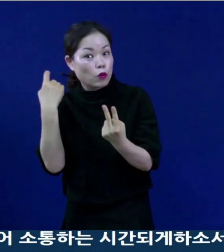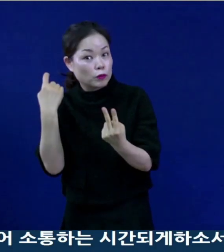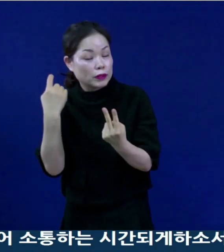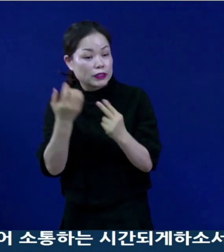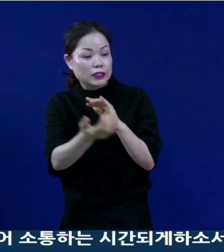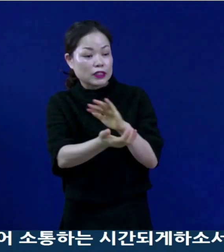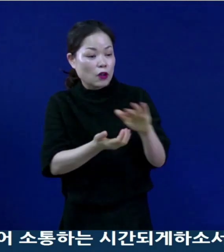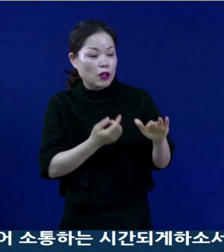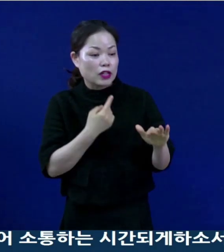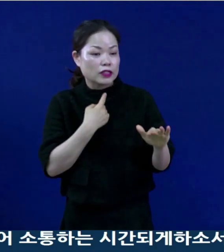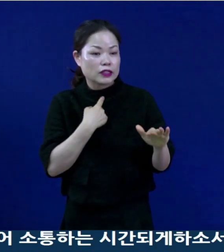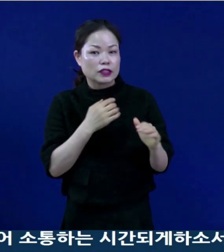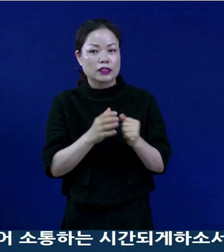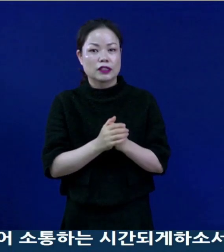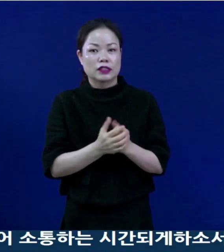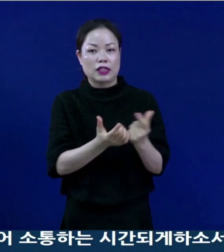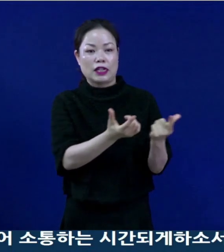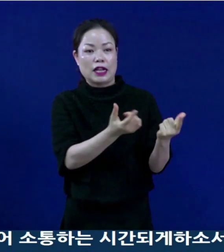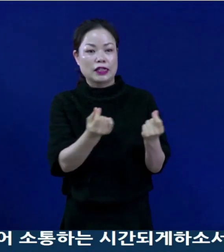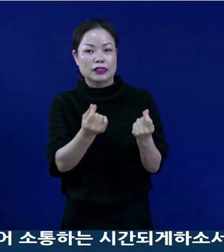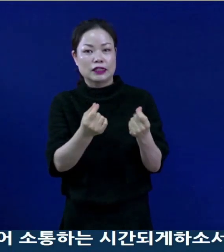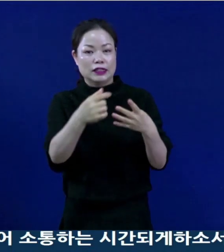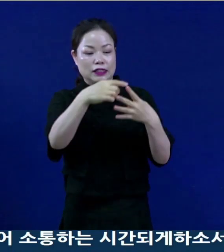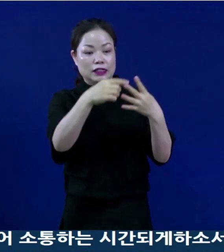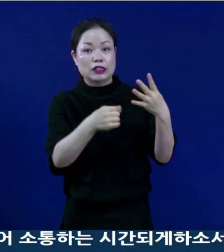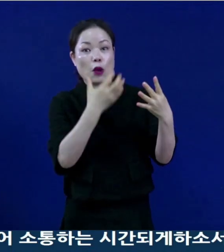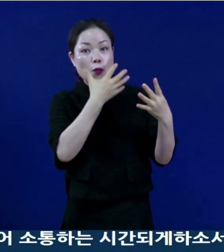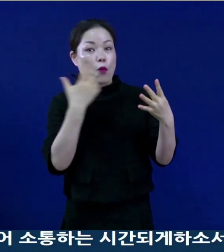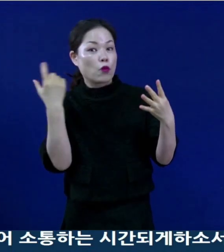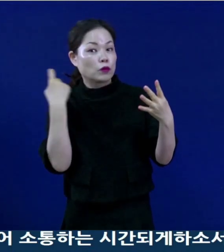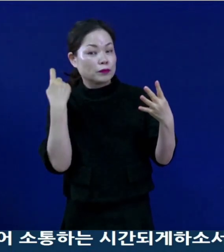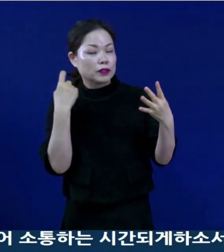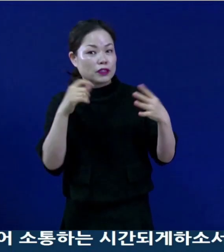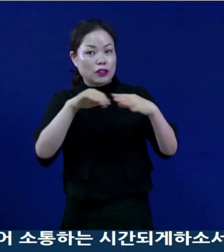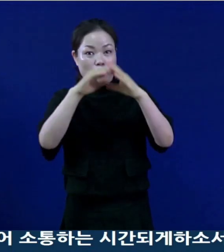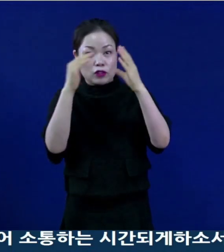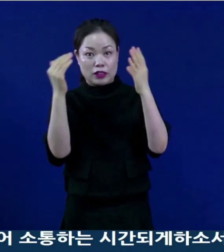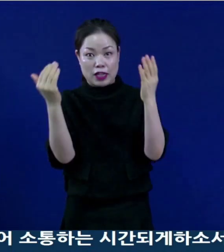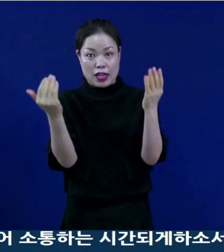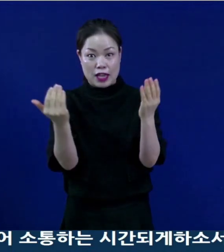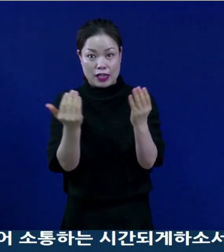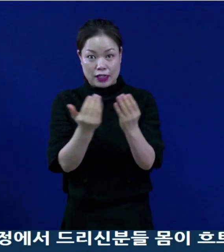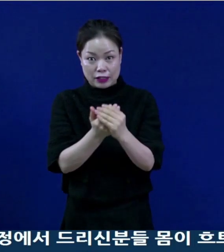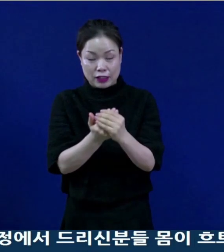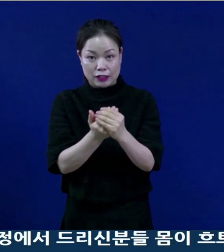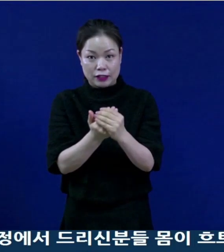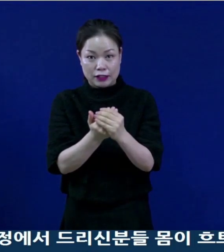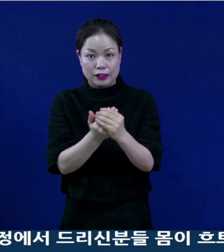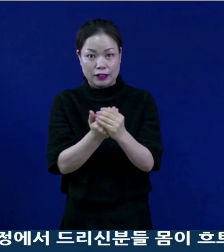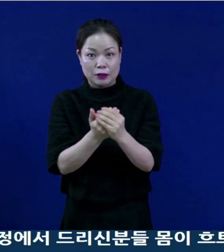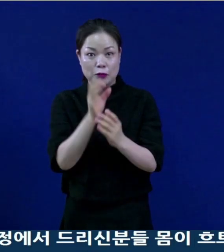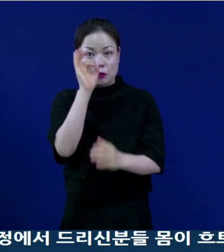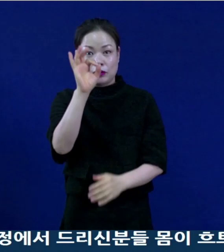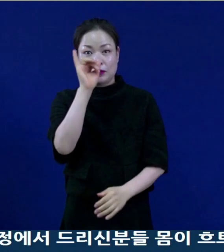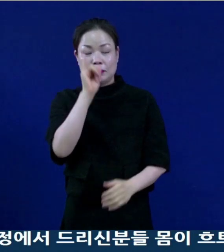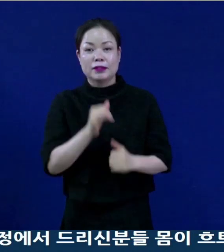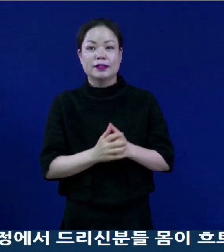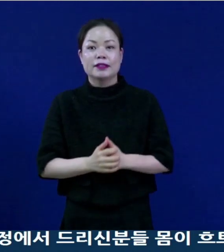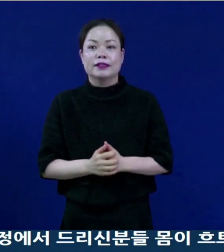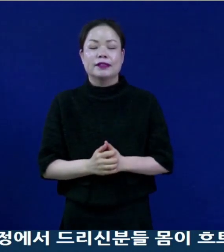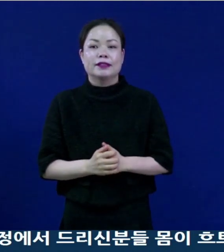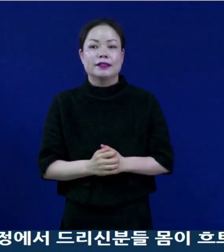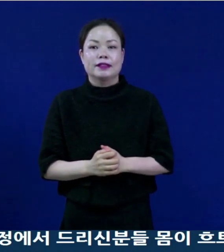있었던 공관복음들하고도 잘 이렇게 맞추어서 전체적인 그림도 그려보고 있습니다.